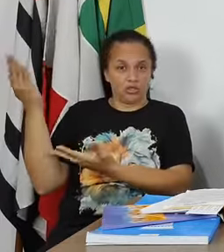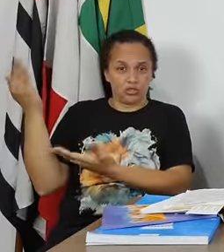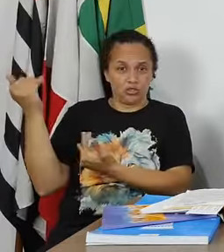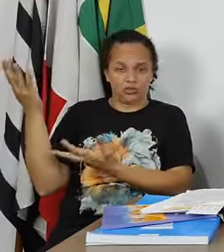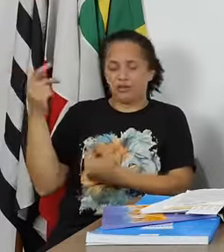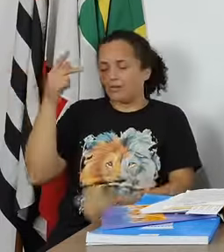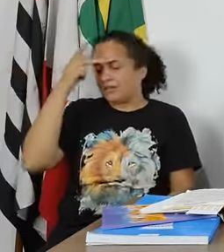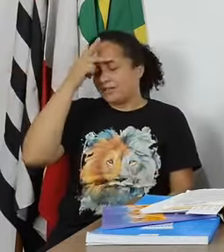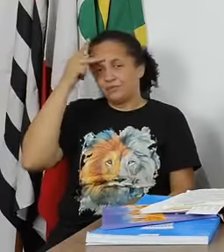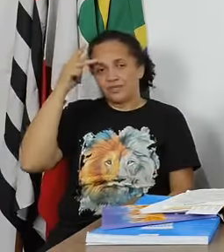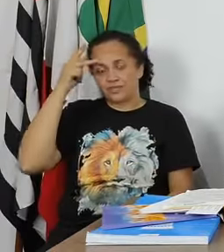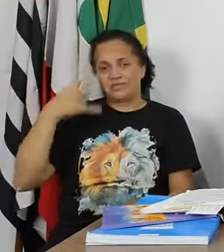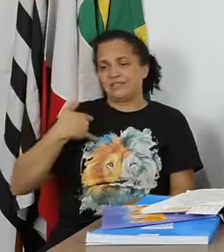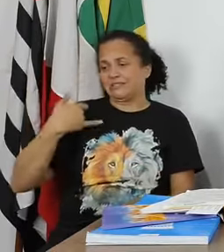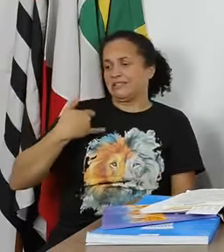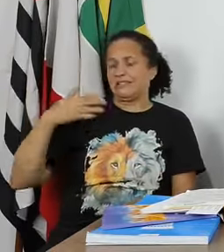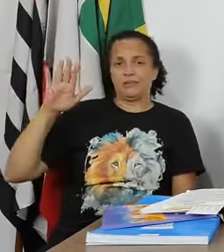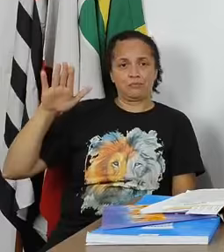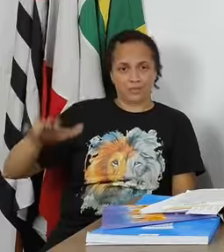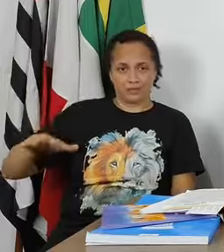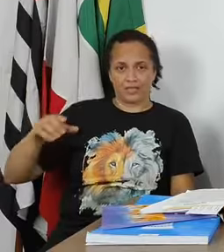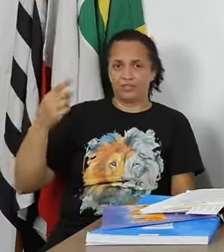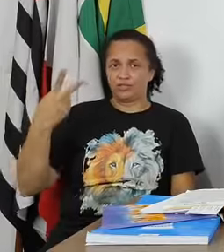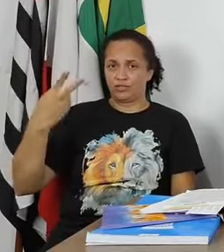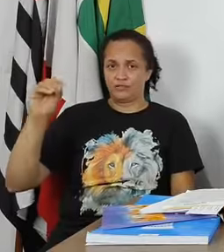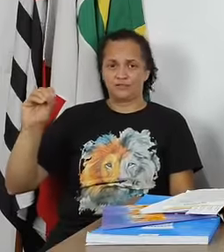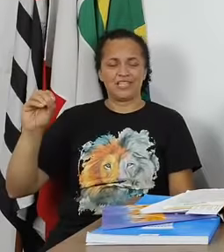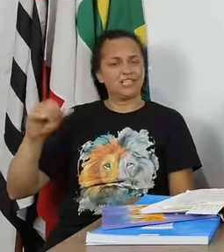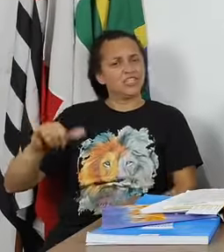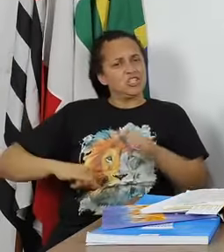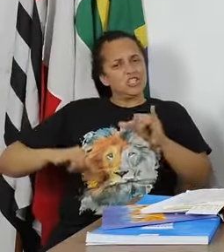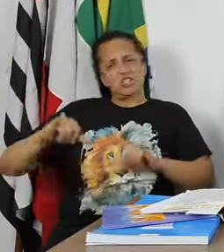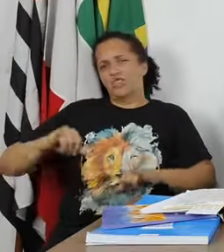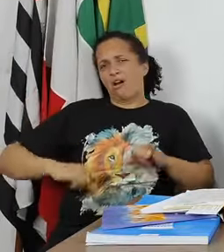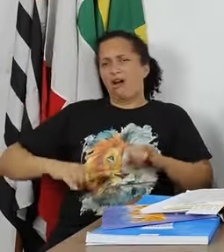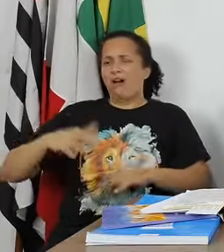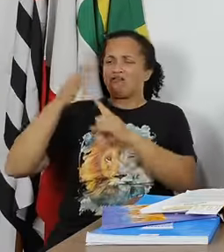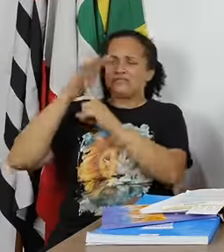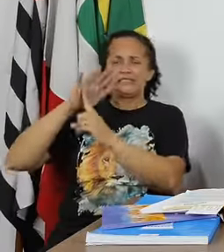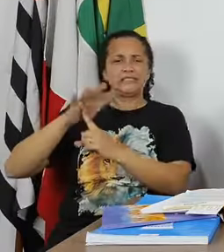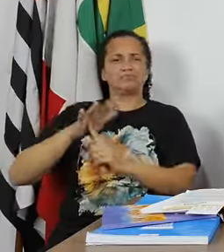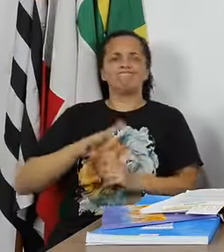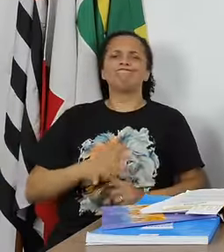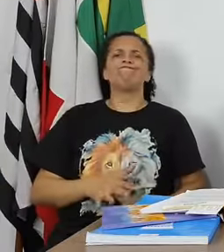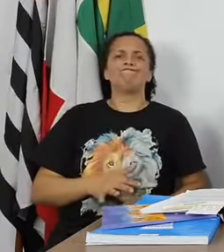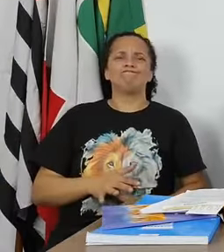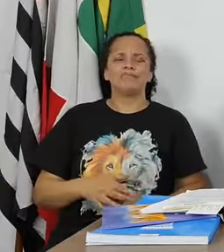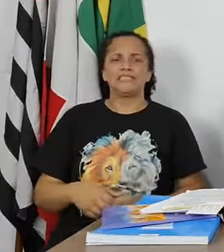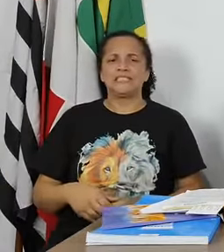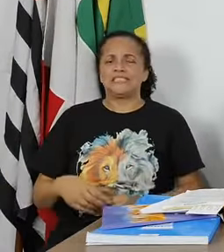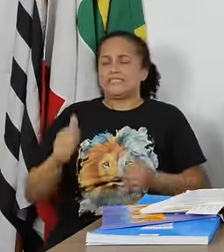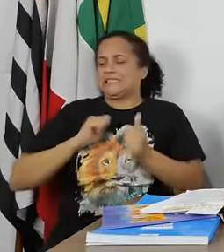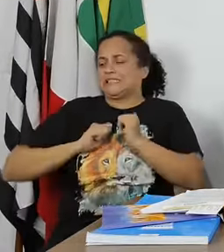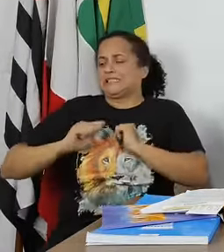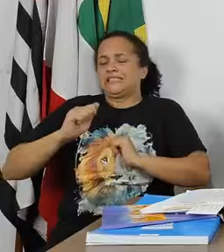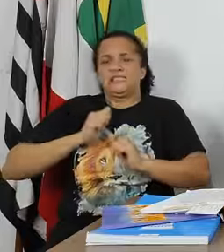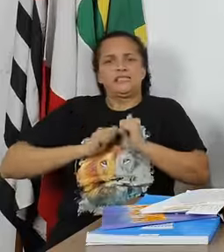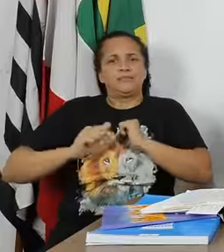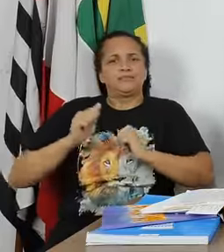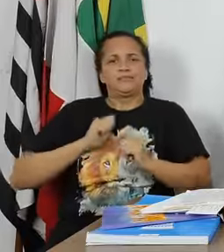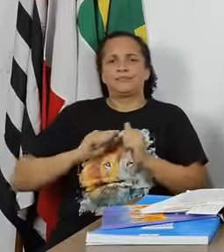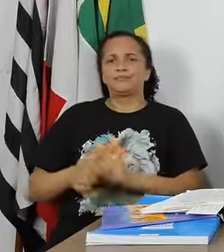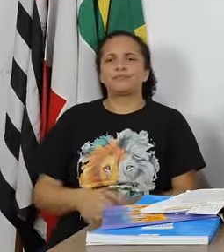pessoas que têm menos de 20 anos, 19 anos, sofrendo de depressão, de ansiedade, né? Esses dias